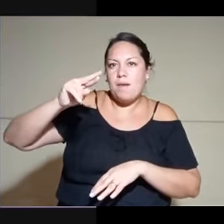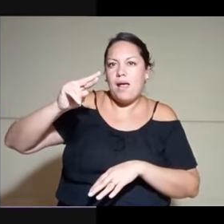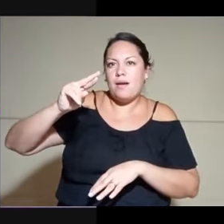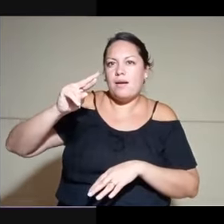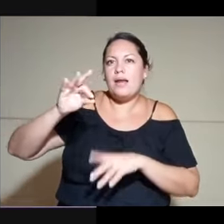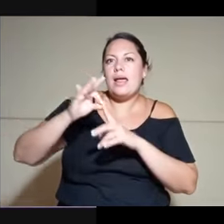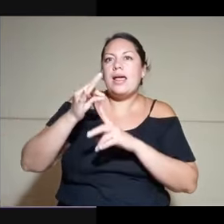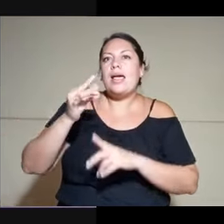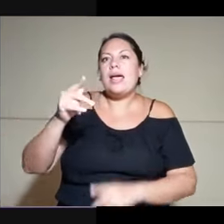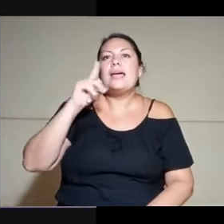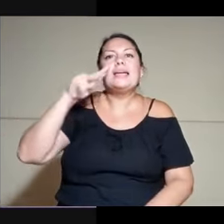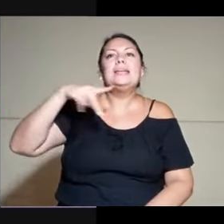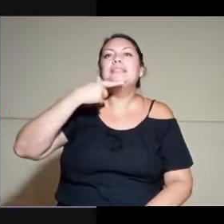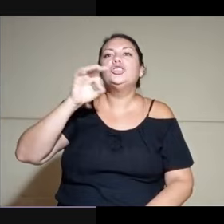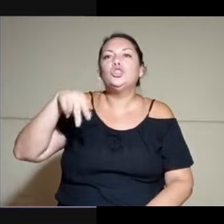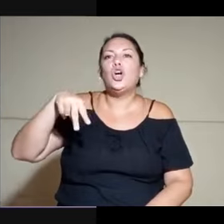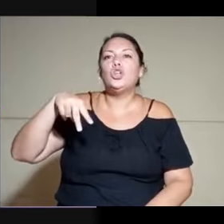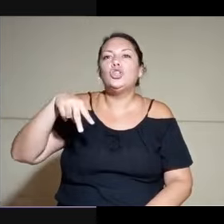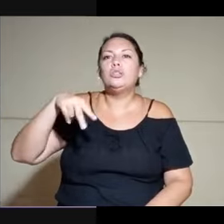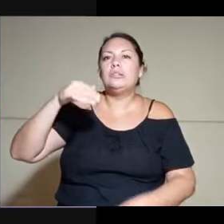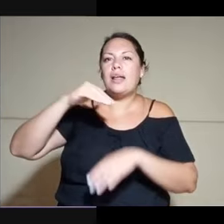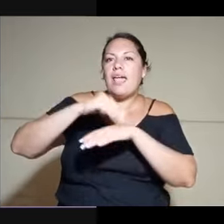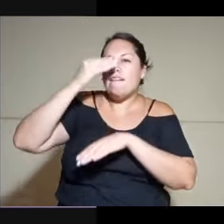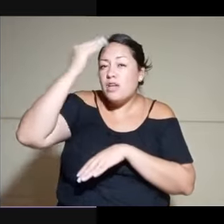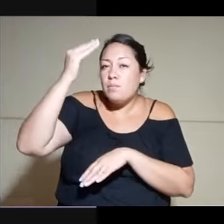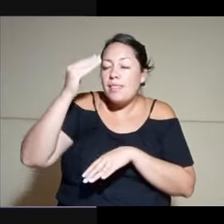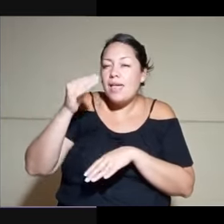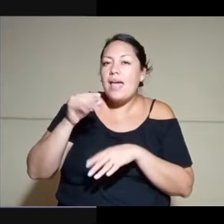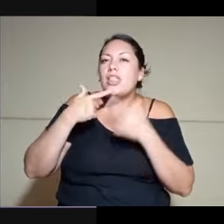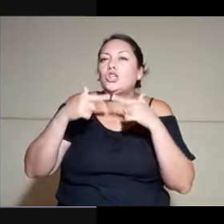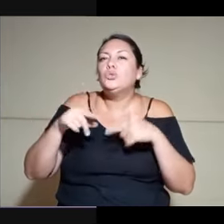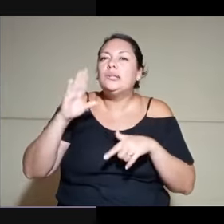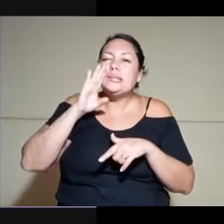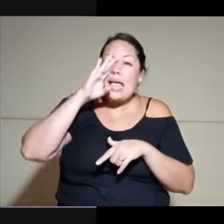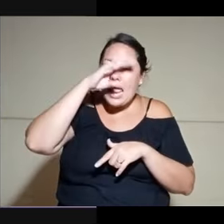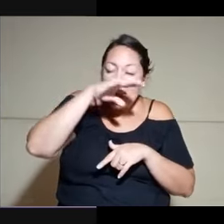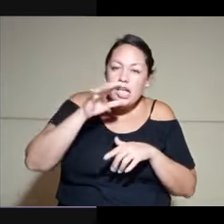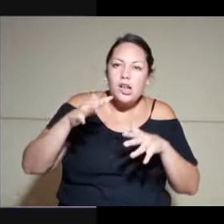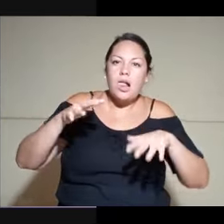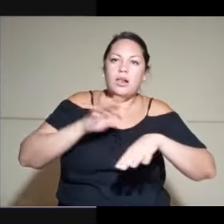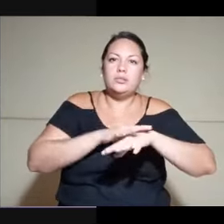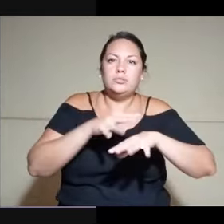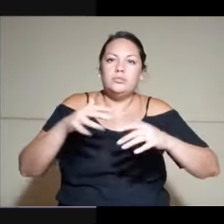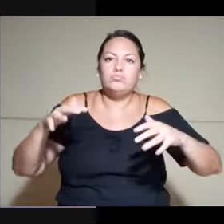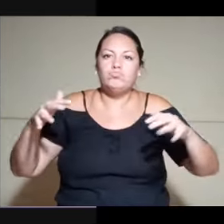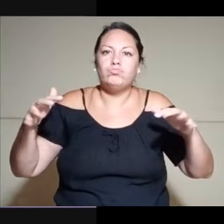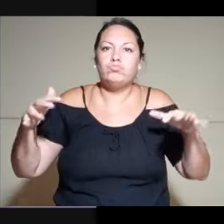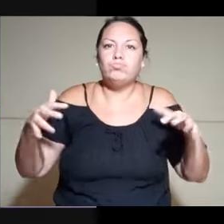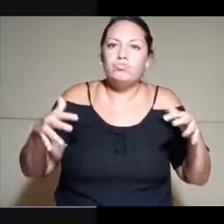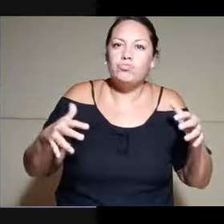se llama enfermedad de Parkinson. La enfermedad de Parkinson es una enfermedad de la sustancia negra